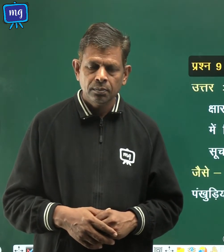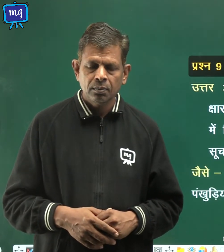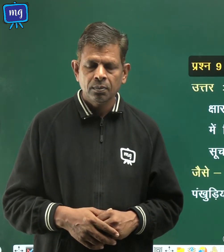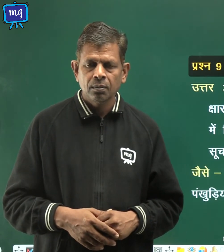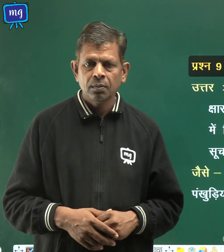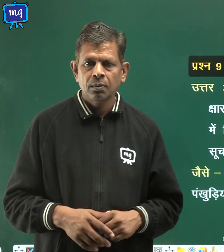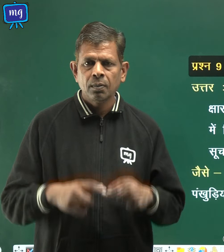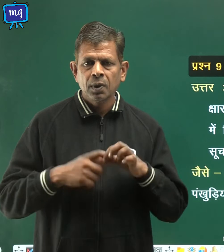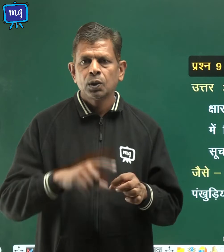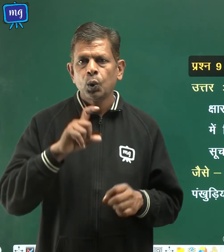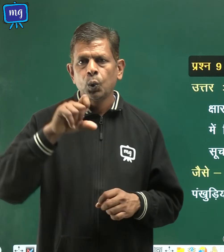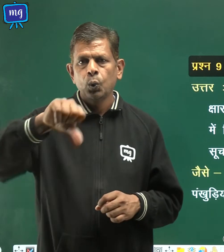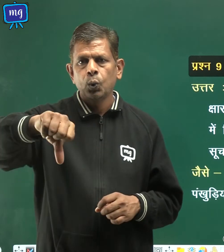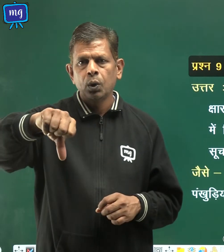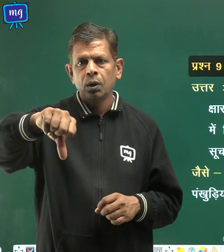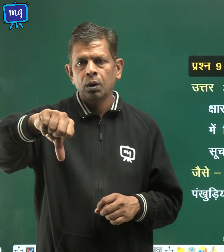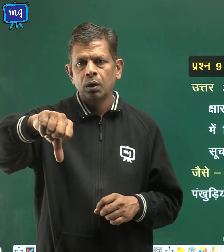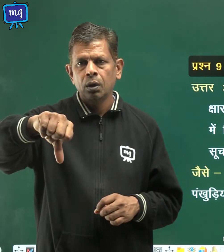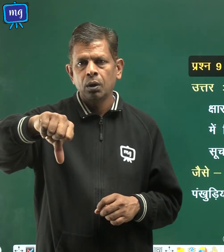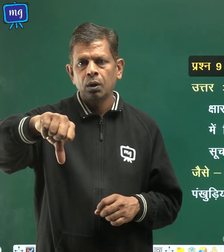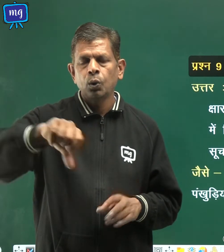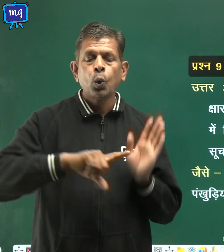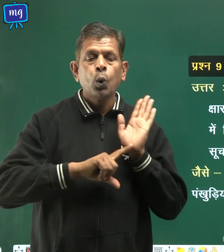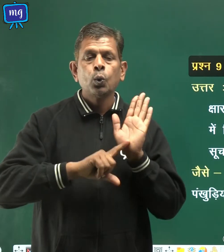प्रश्न 9, सूचक क्या है?